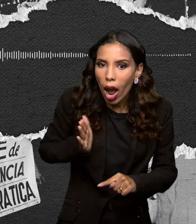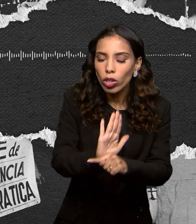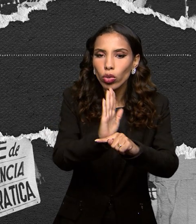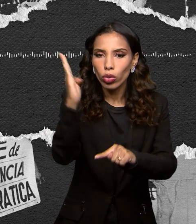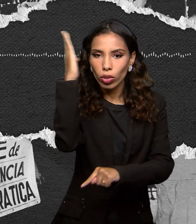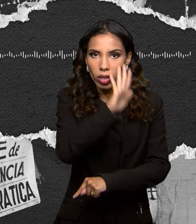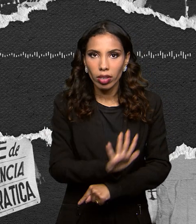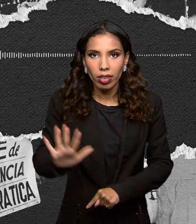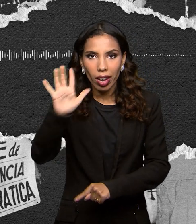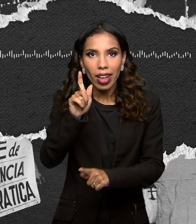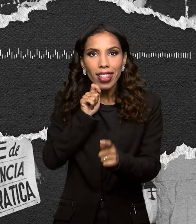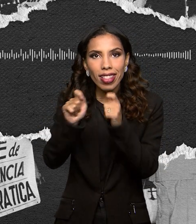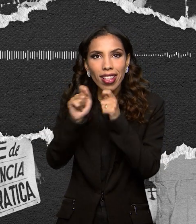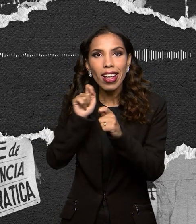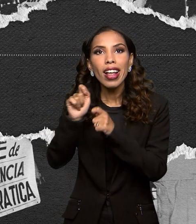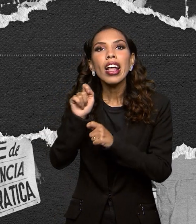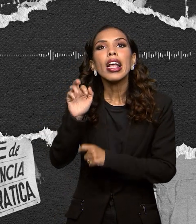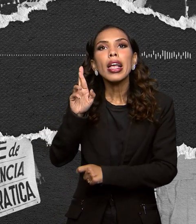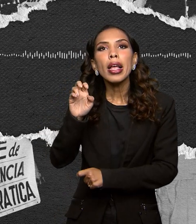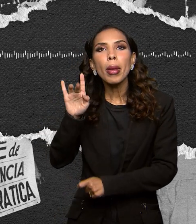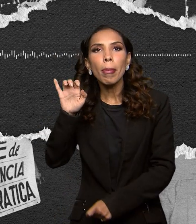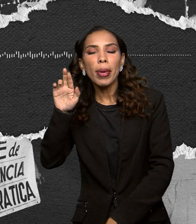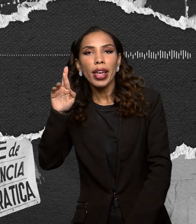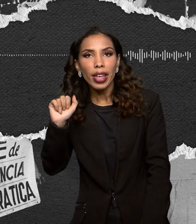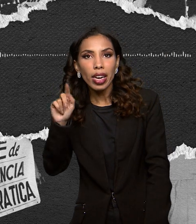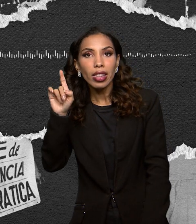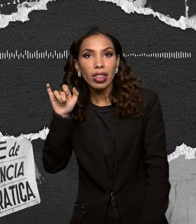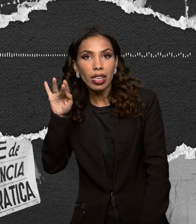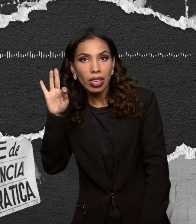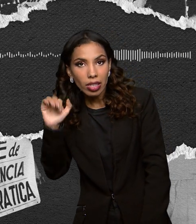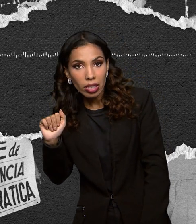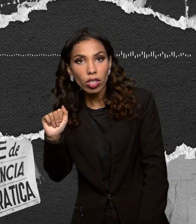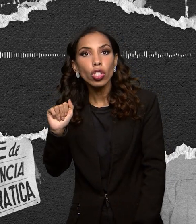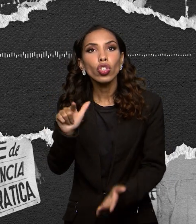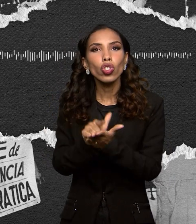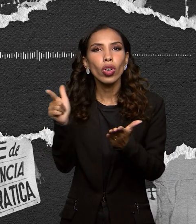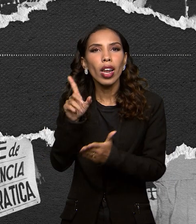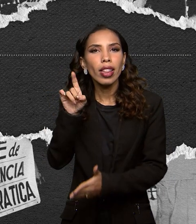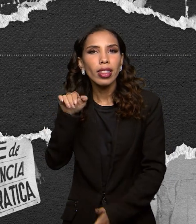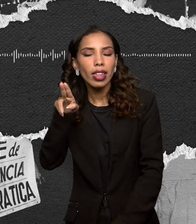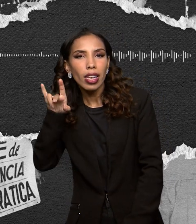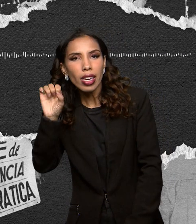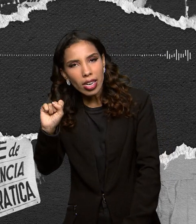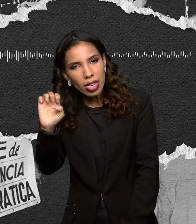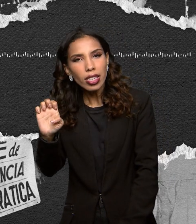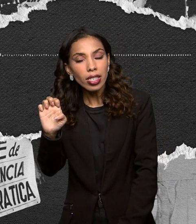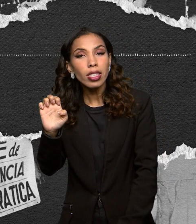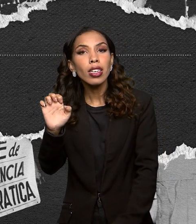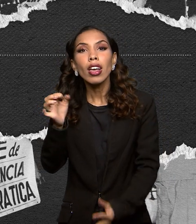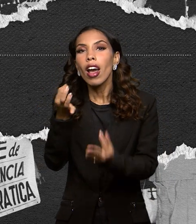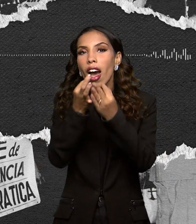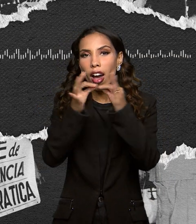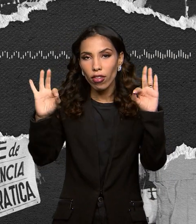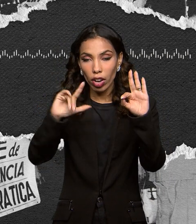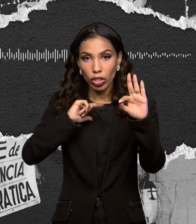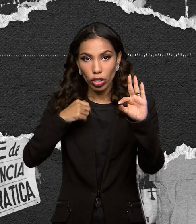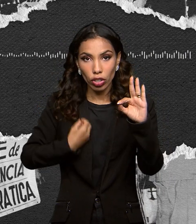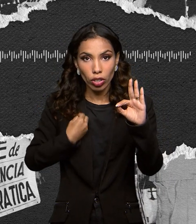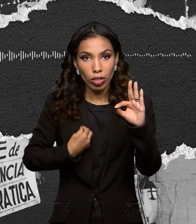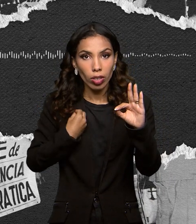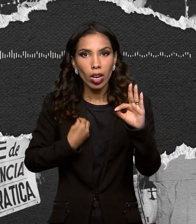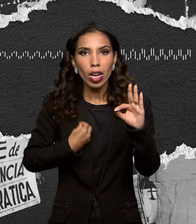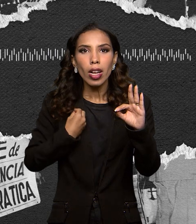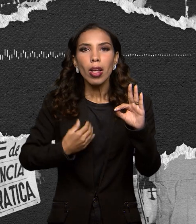foi entrevistada pela jornalista Denise Assis, autora do livro Propaganda e Cinema a Serviço do Golpe. A frase está no livro. Foi a